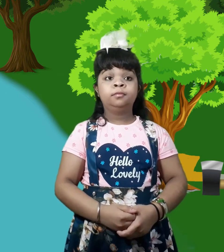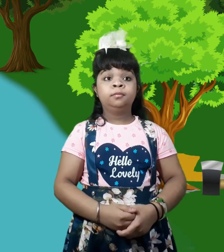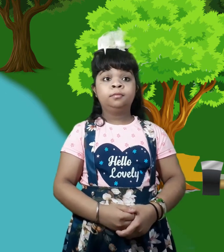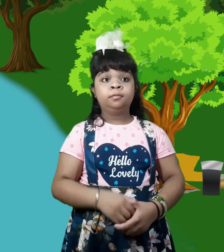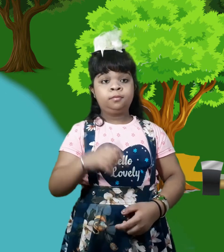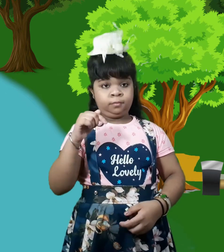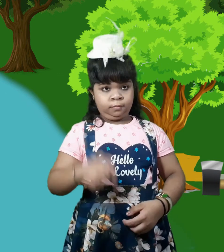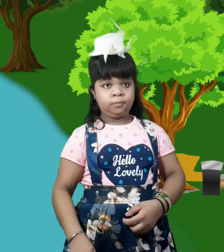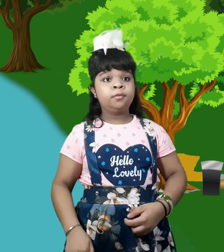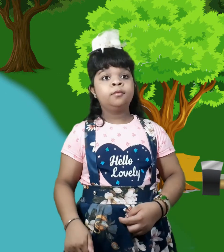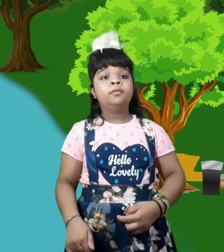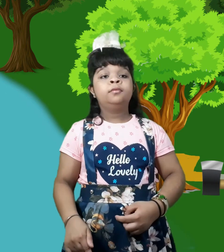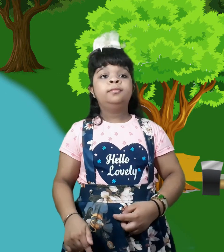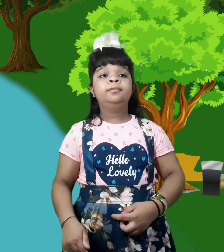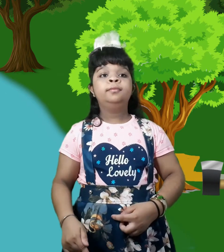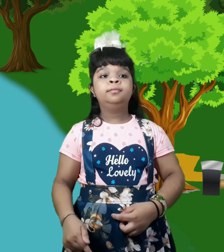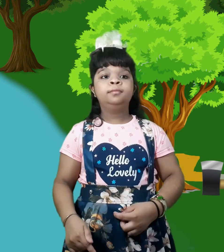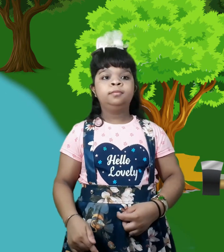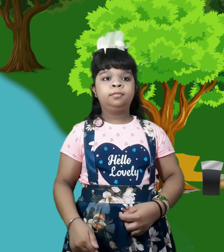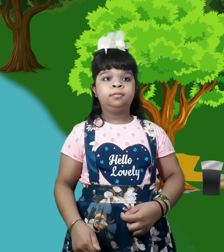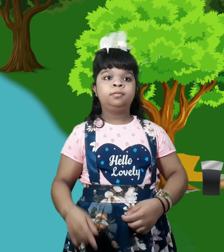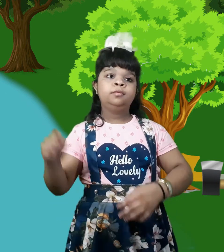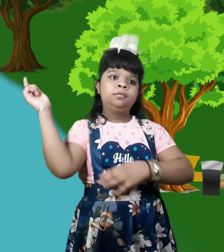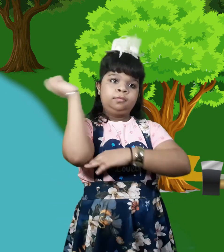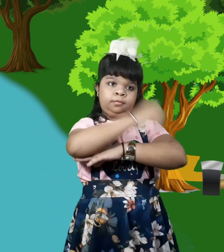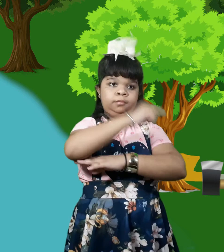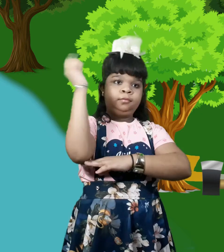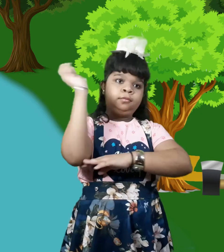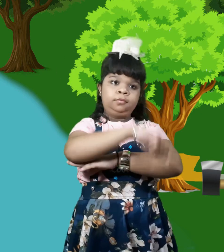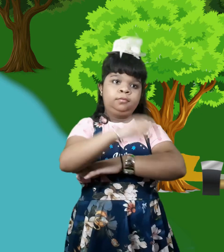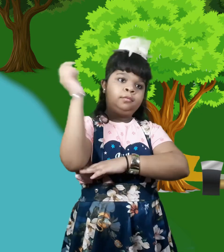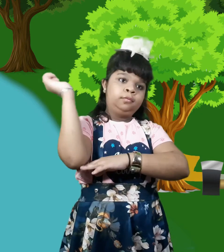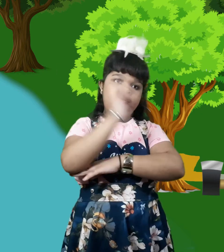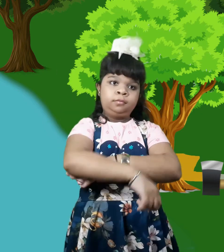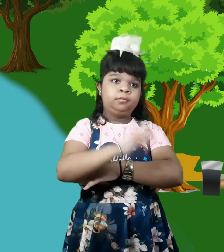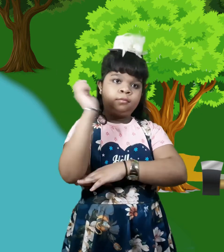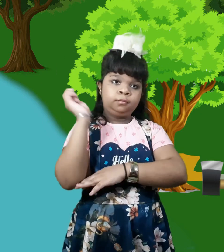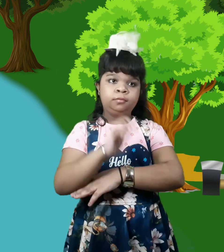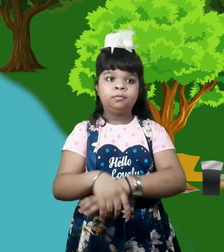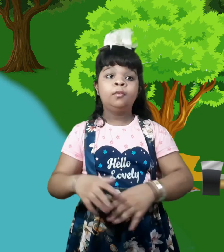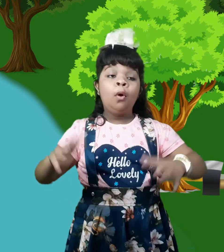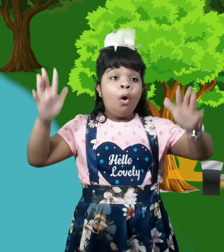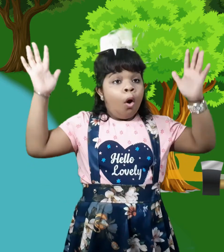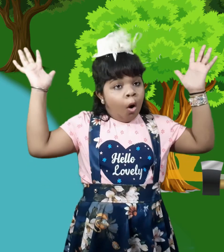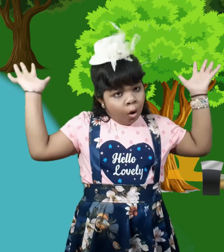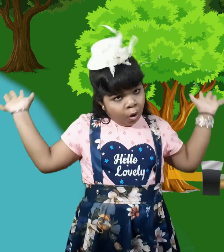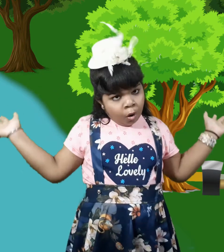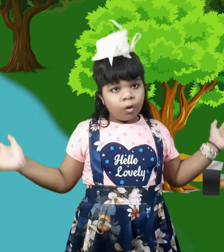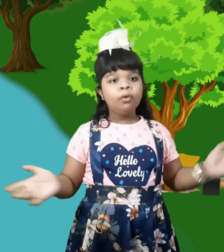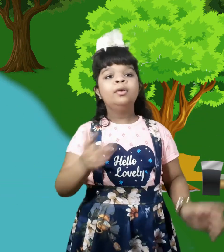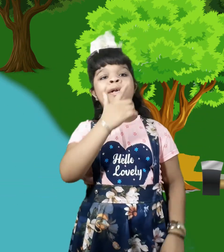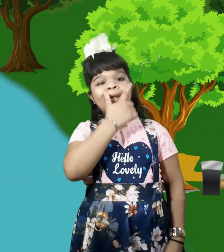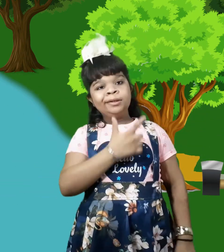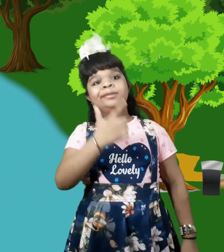इस तरह वह लकड़हारा बहुत ही खुशी